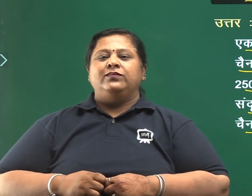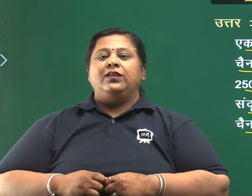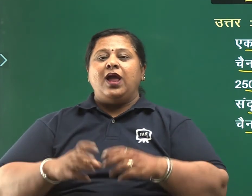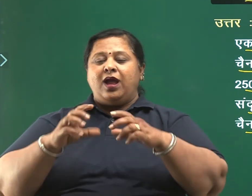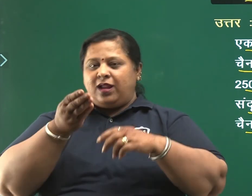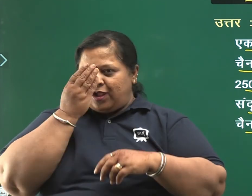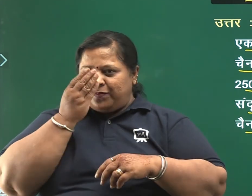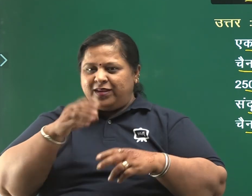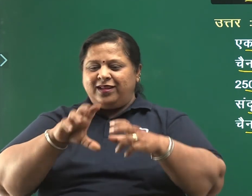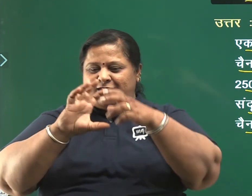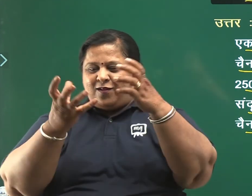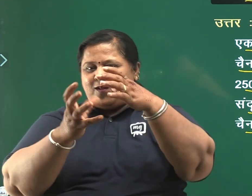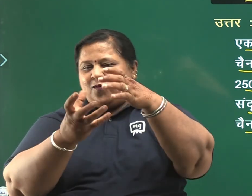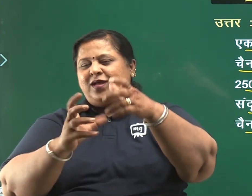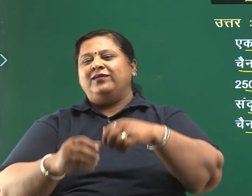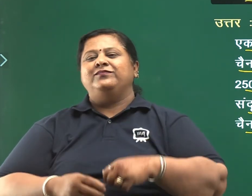लोटा